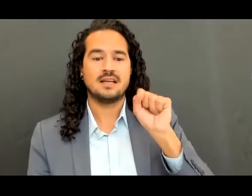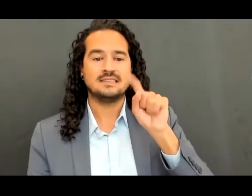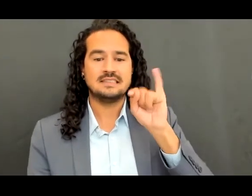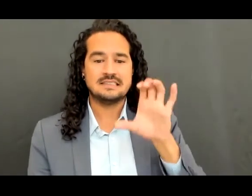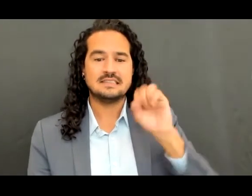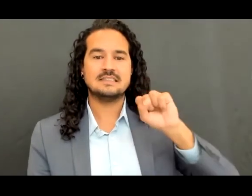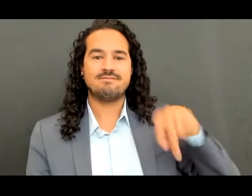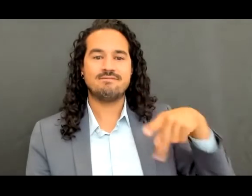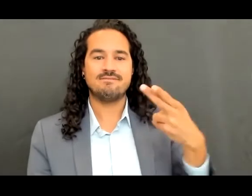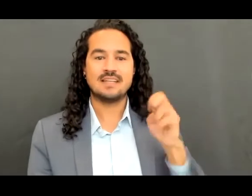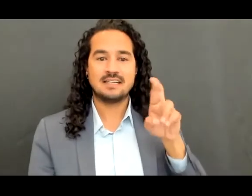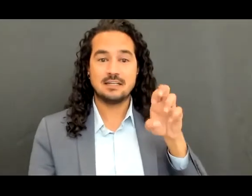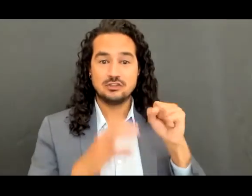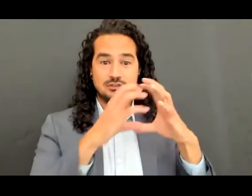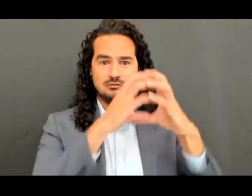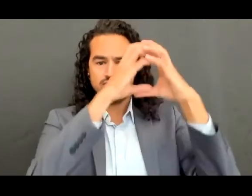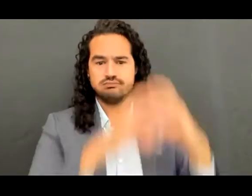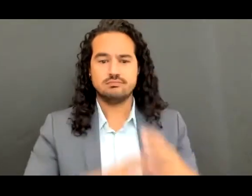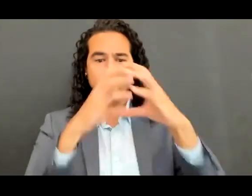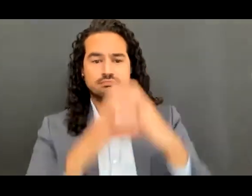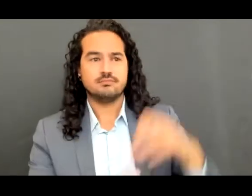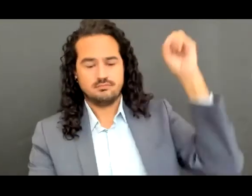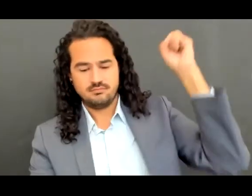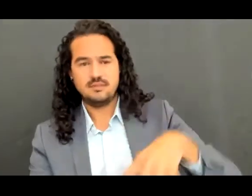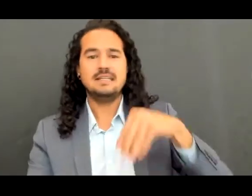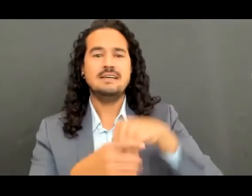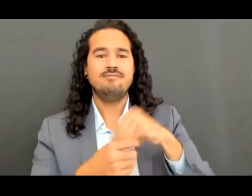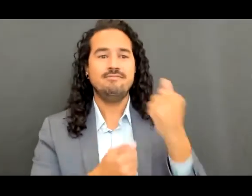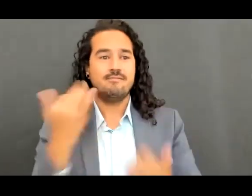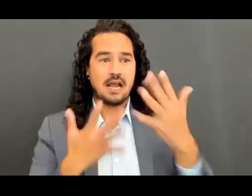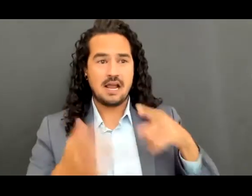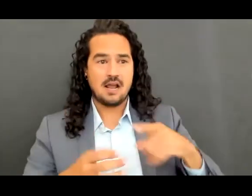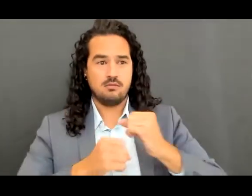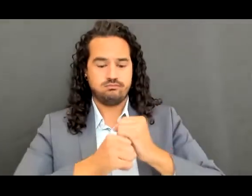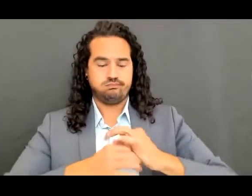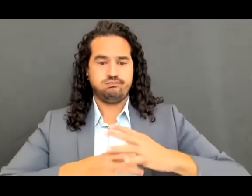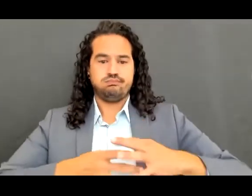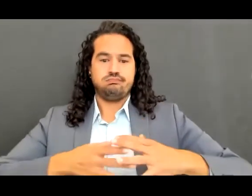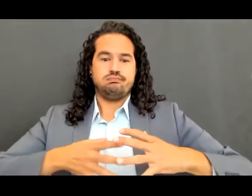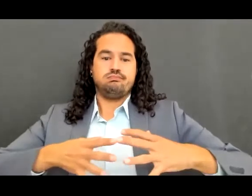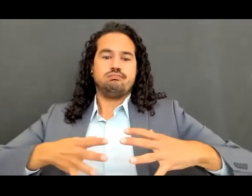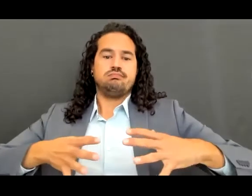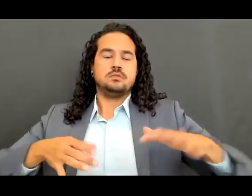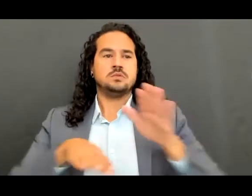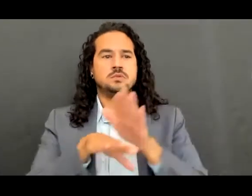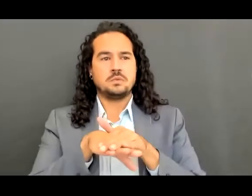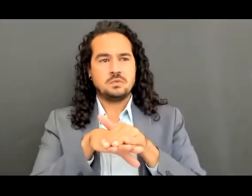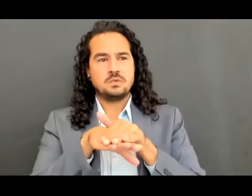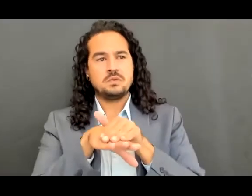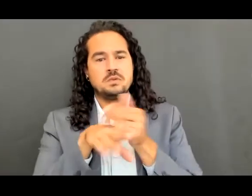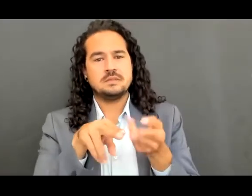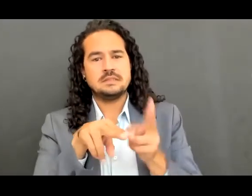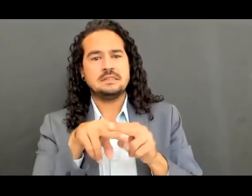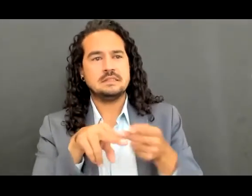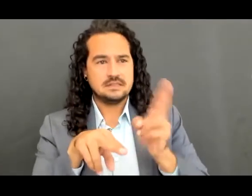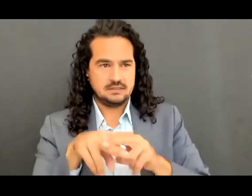incendio que de baja intensidad en el suelo, para deshacernos de las cosas flamables que